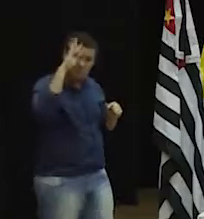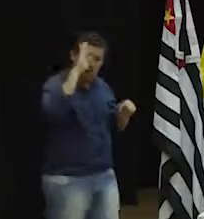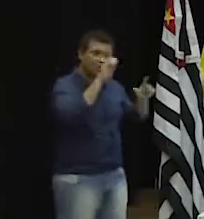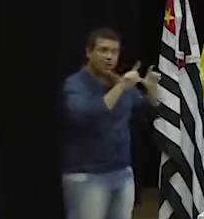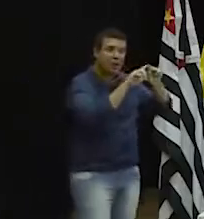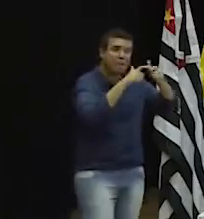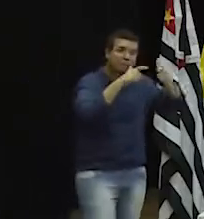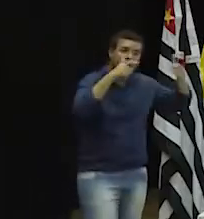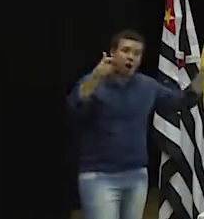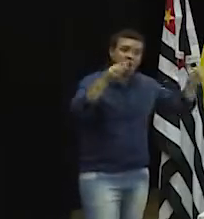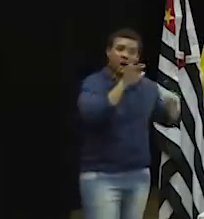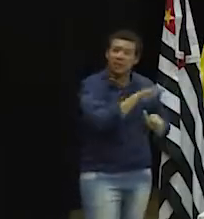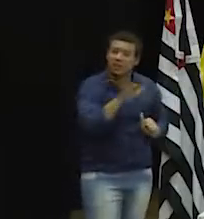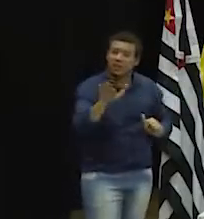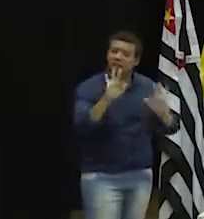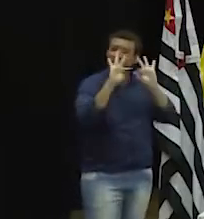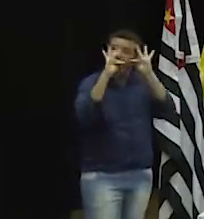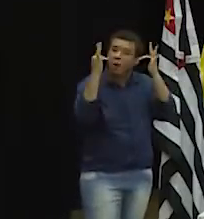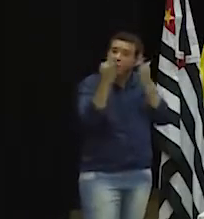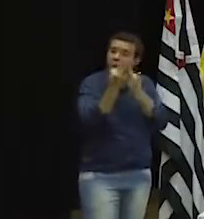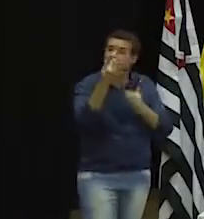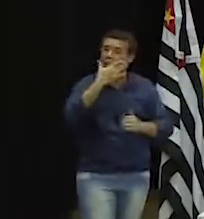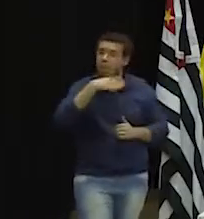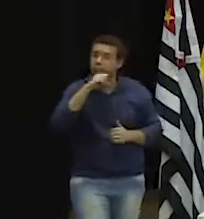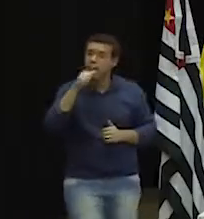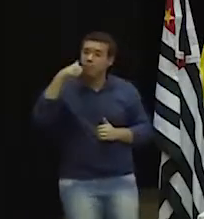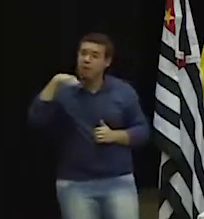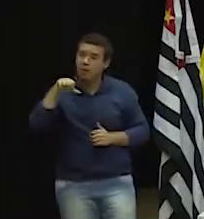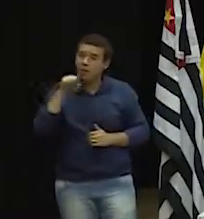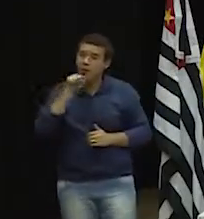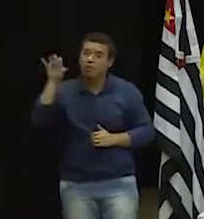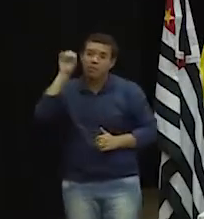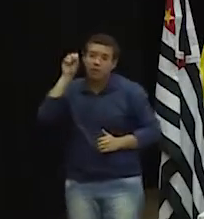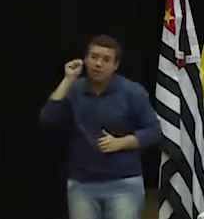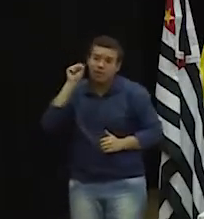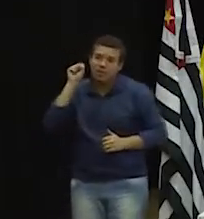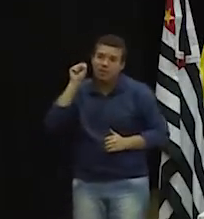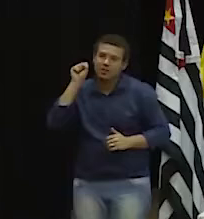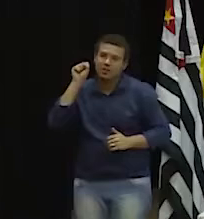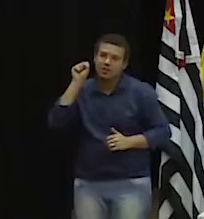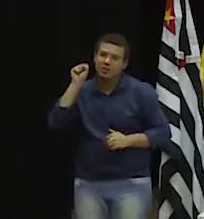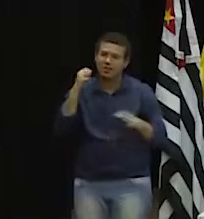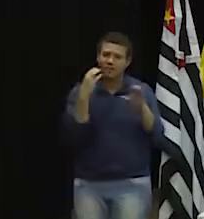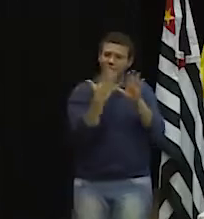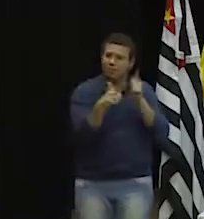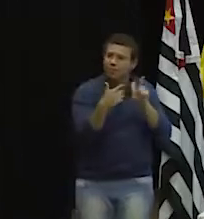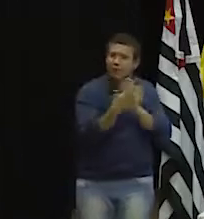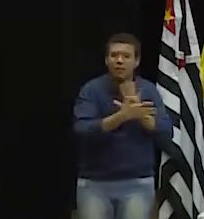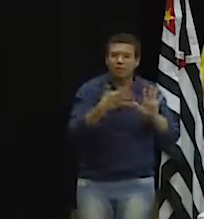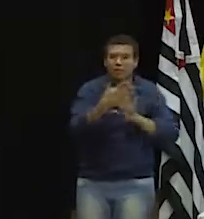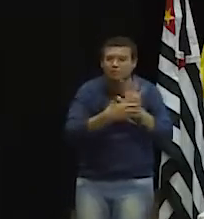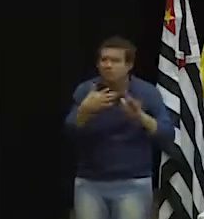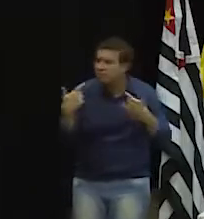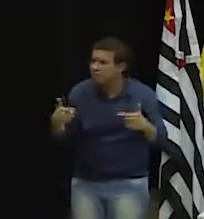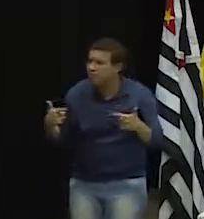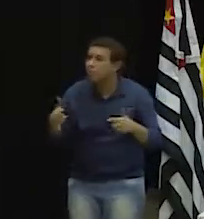para depois eles conseguirem acompanhar. Então, muitas vezes a família, o pai e a mãe são ouvintes, não utilizam a